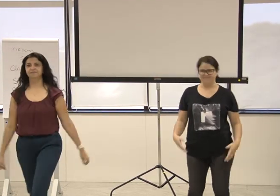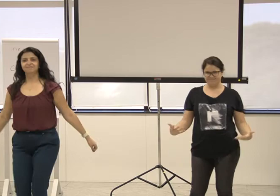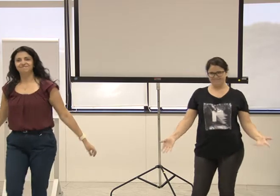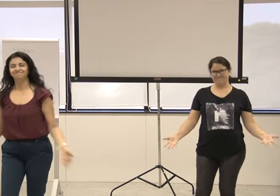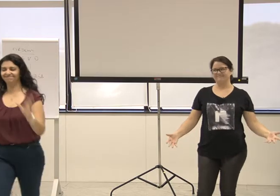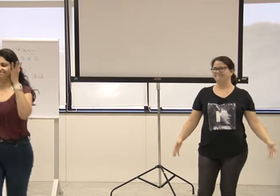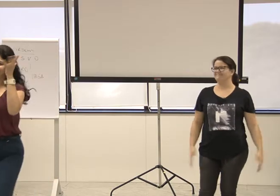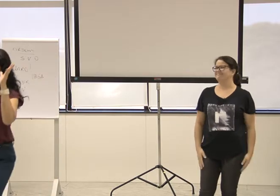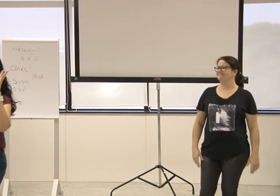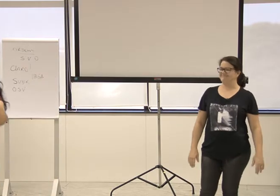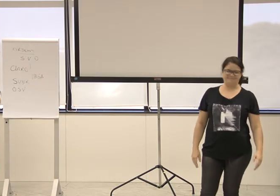aqui. Próximo.